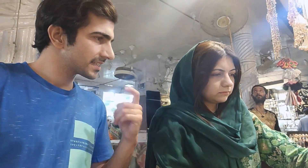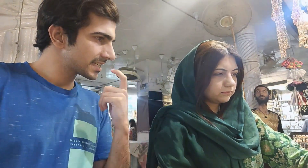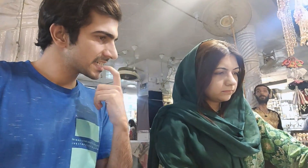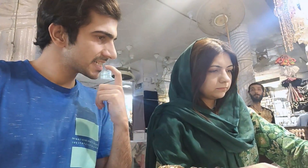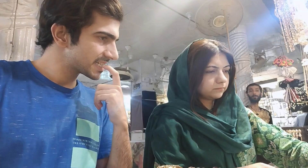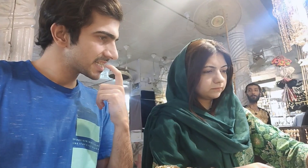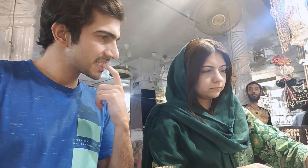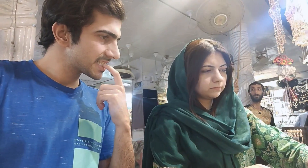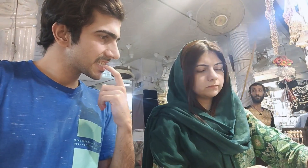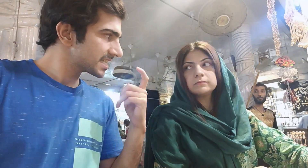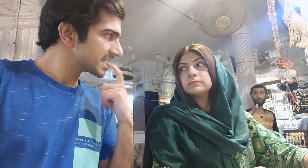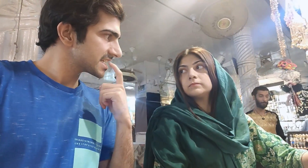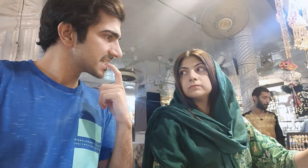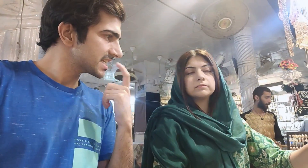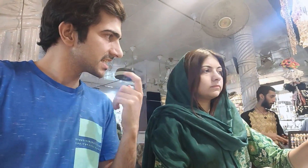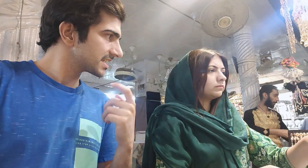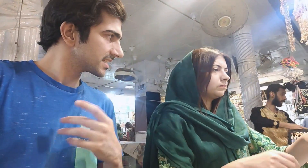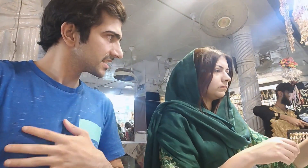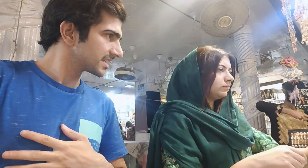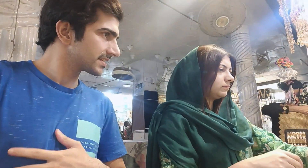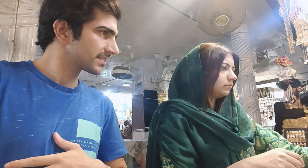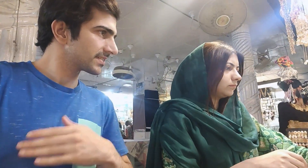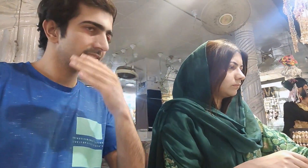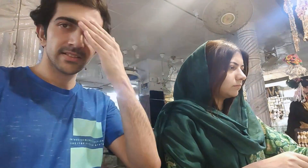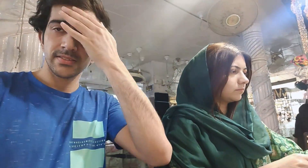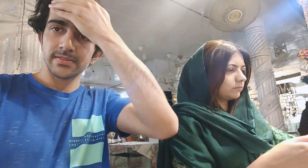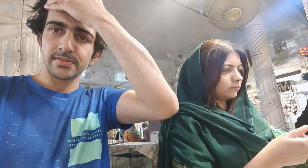ये वाइट वाले, वाइट सिल्वर में देखो ना, सिल्वर में देखते हैं।